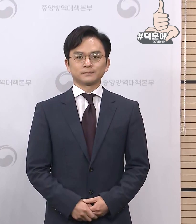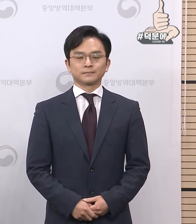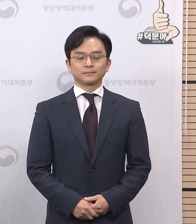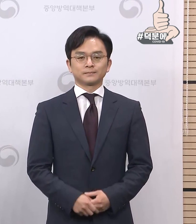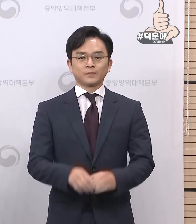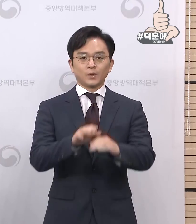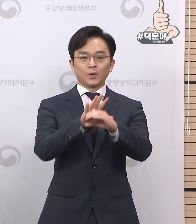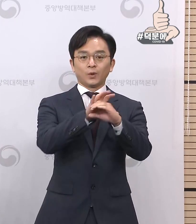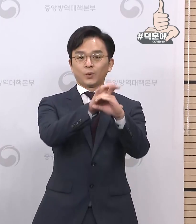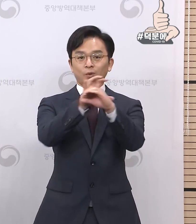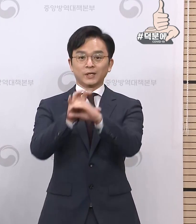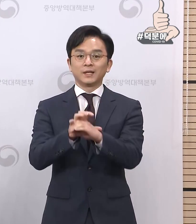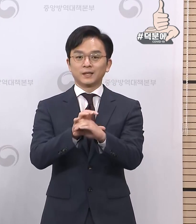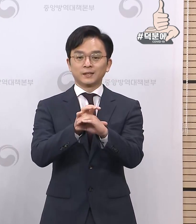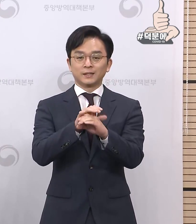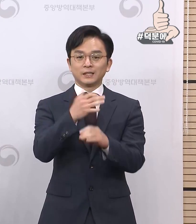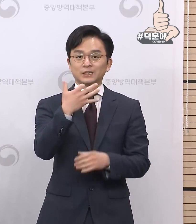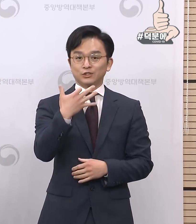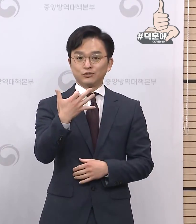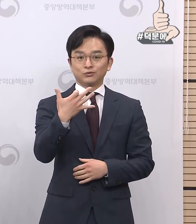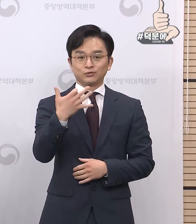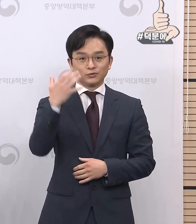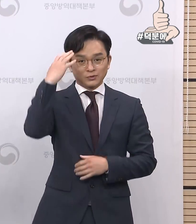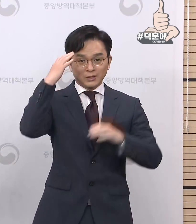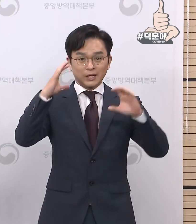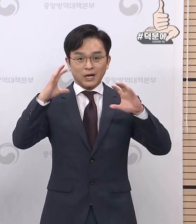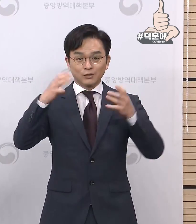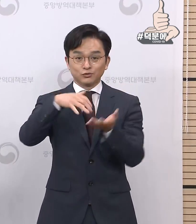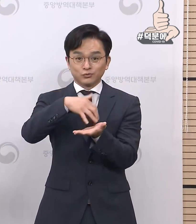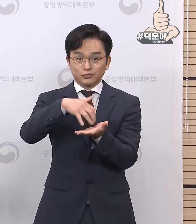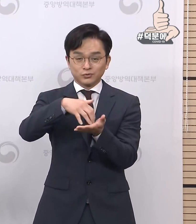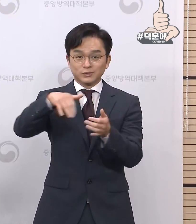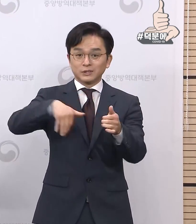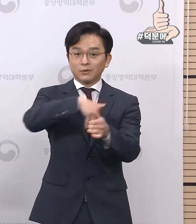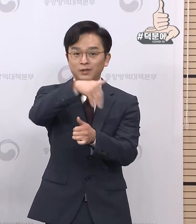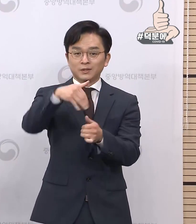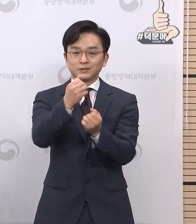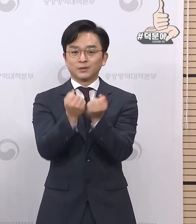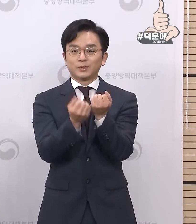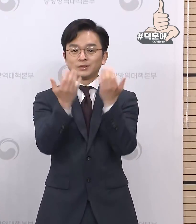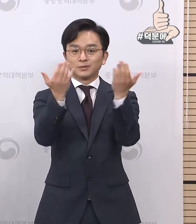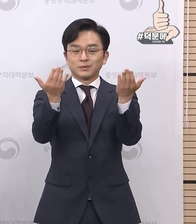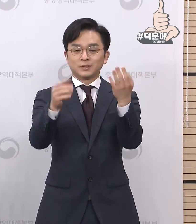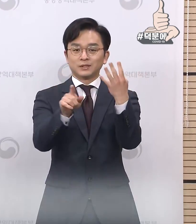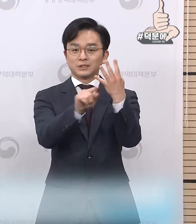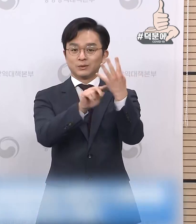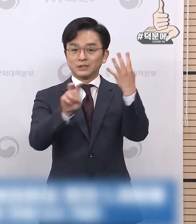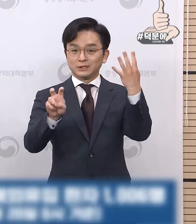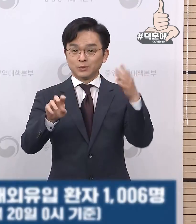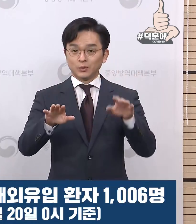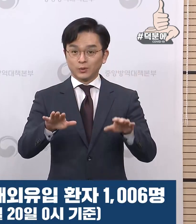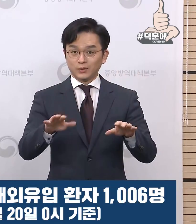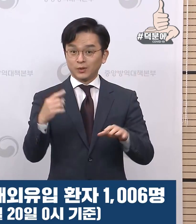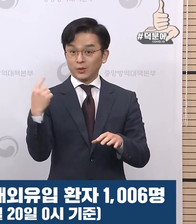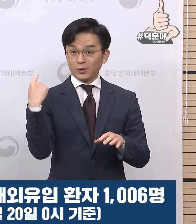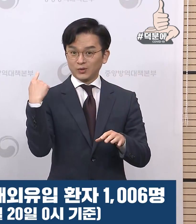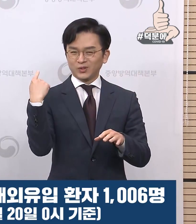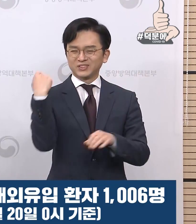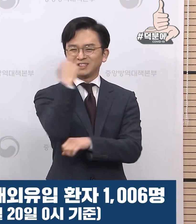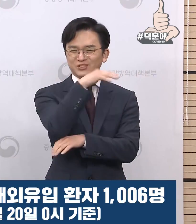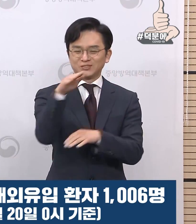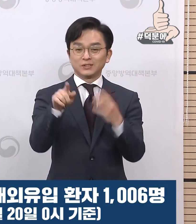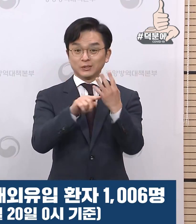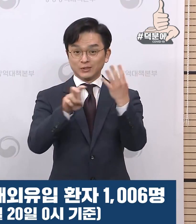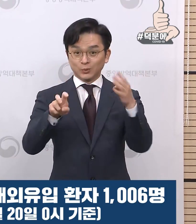코로나 바이러스 감염증 19 국내 발생 현황을 말씀드리겠습니다. 4월 20일 현재 총 누적